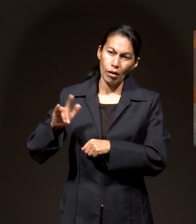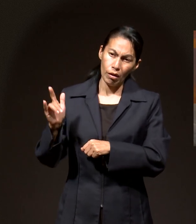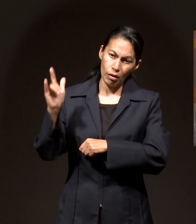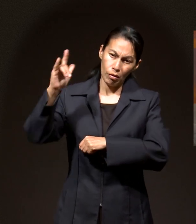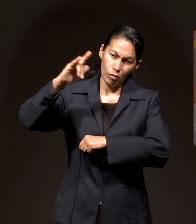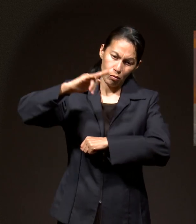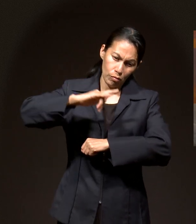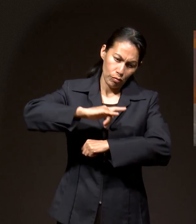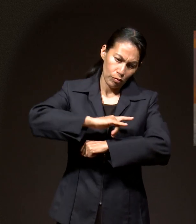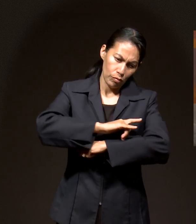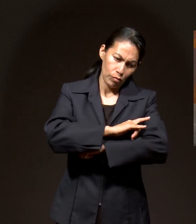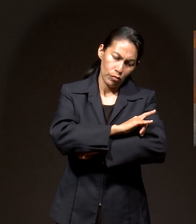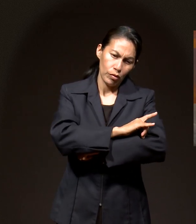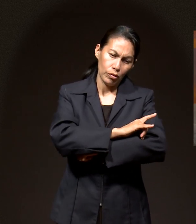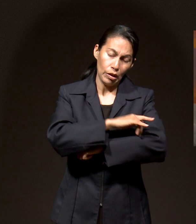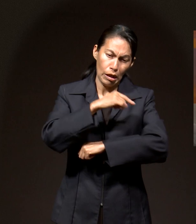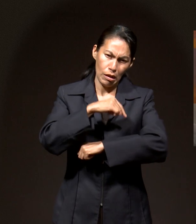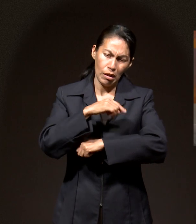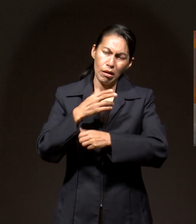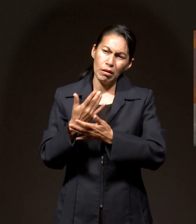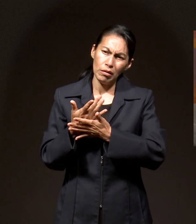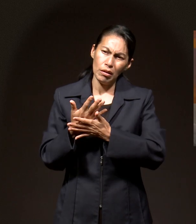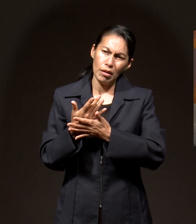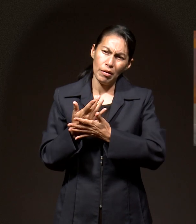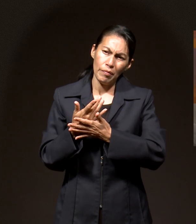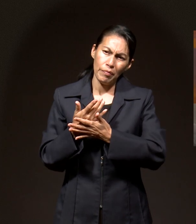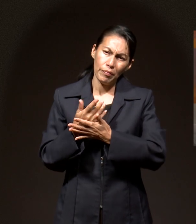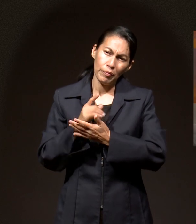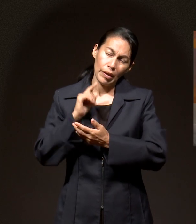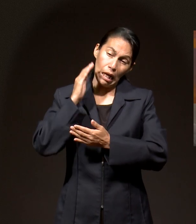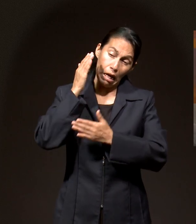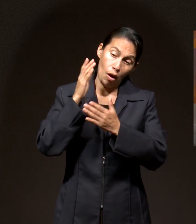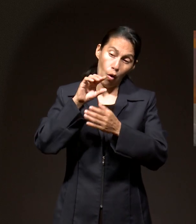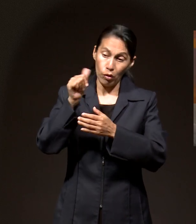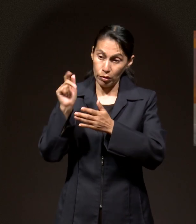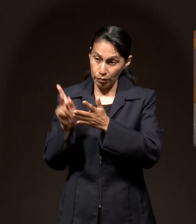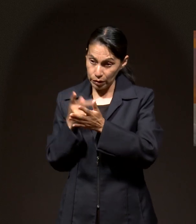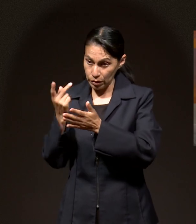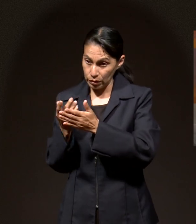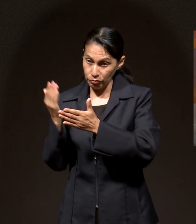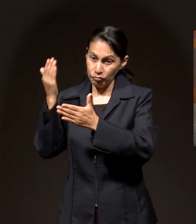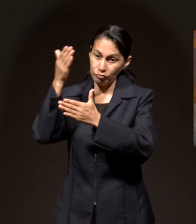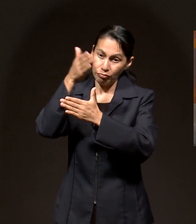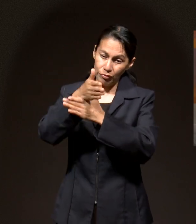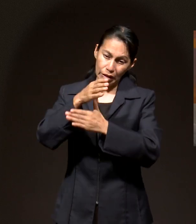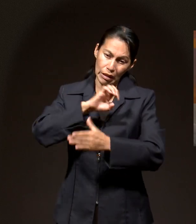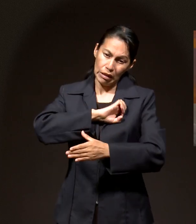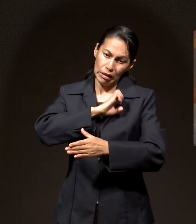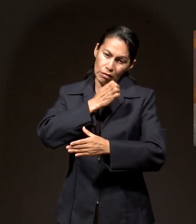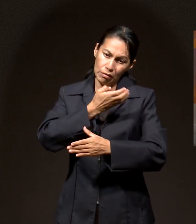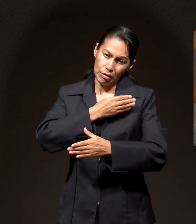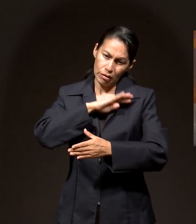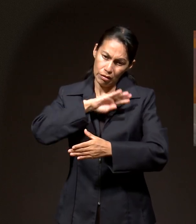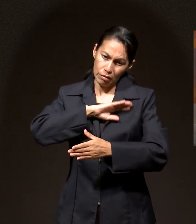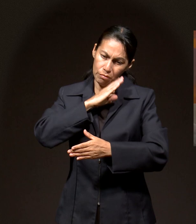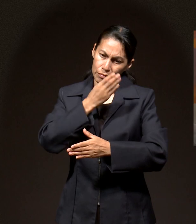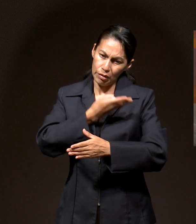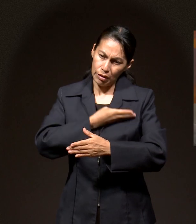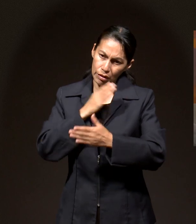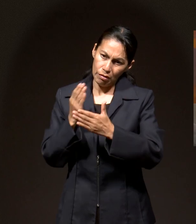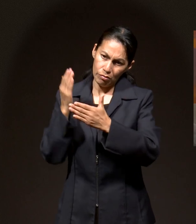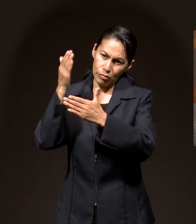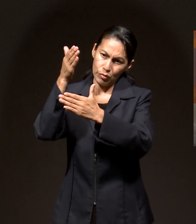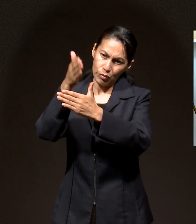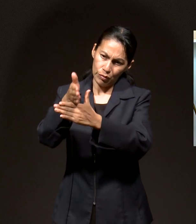vuelta a España. Y si ya antes yo había tratado de disponer en mi corazón, entregar todo a Dios, parece que algo